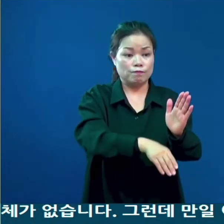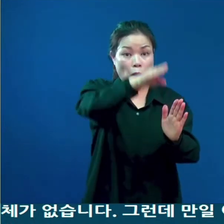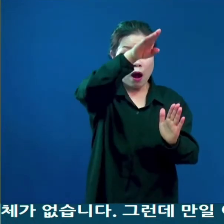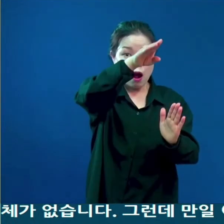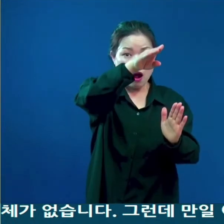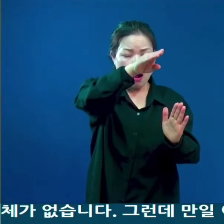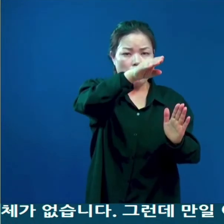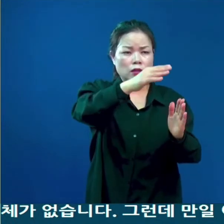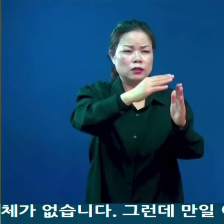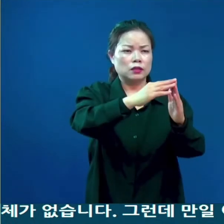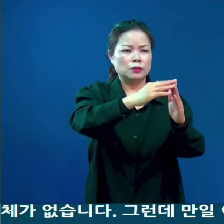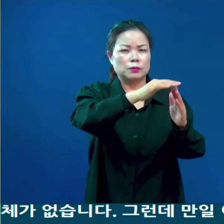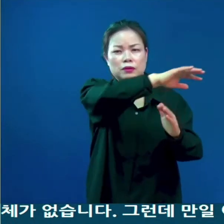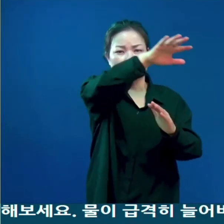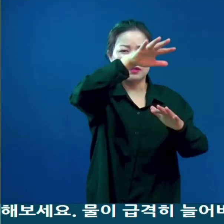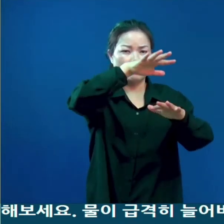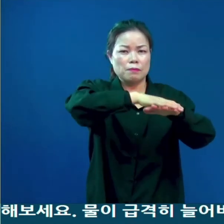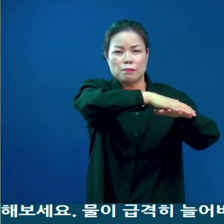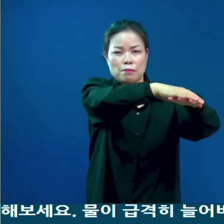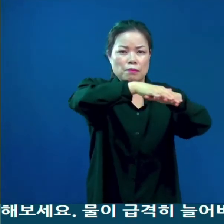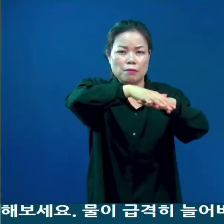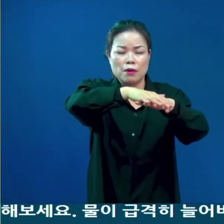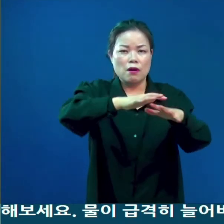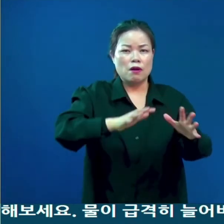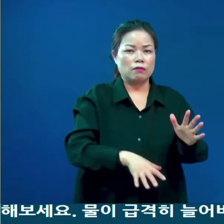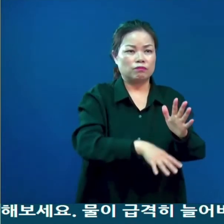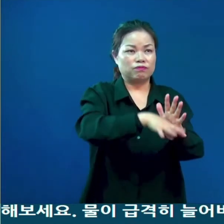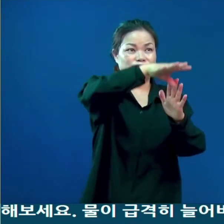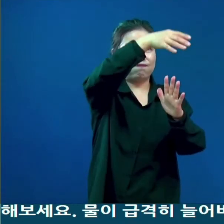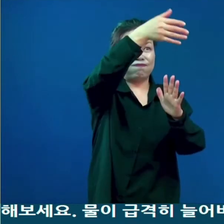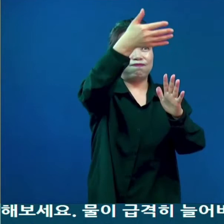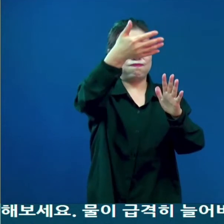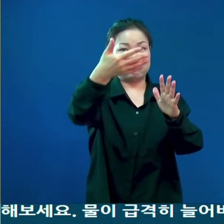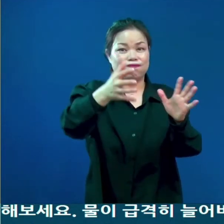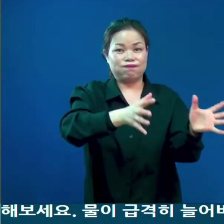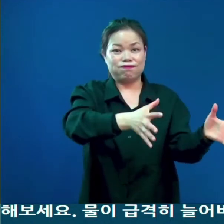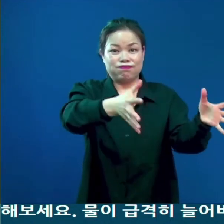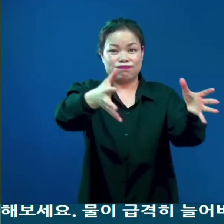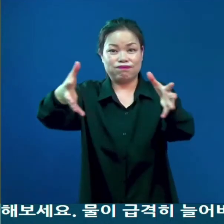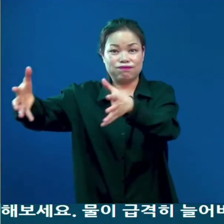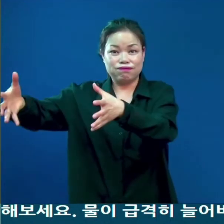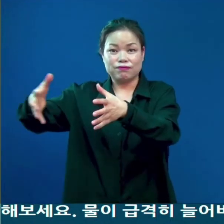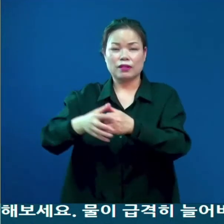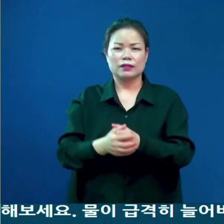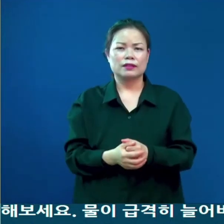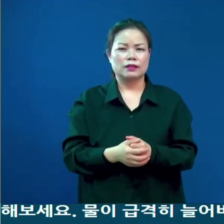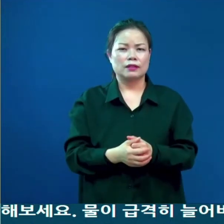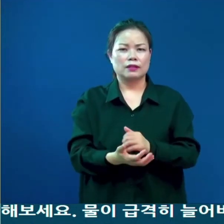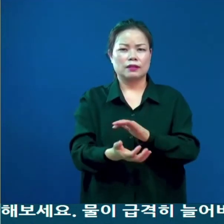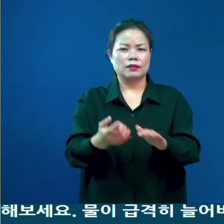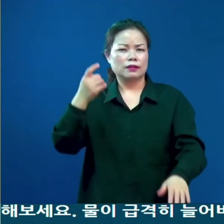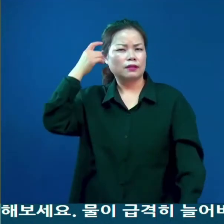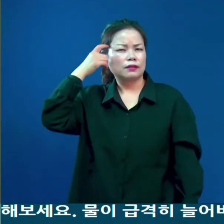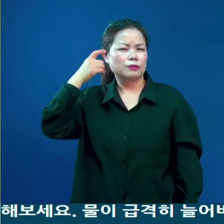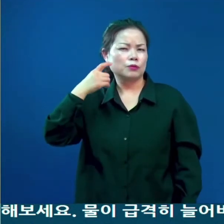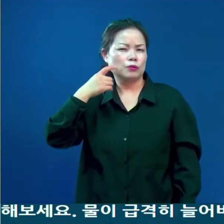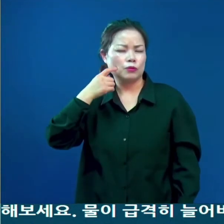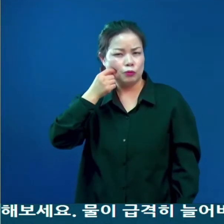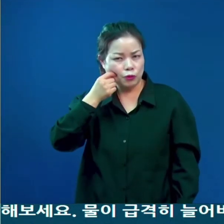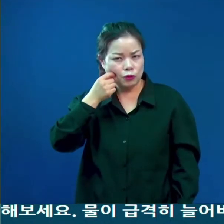그렇게 되면 집이나 농경지가 한꺼번에 쓸려 나가버리는 거죠. 이런 예상치 못한